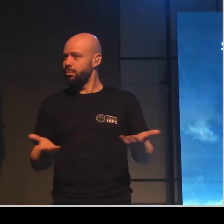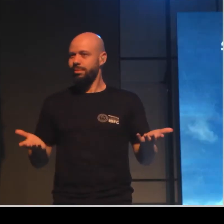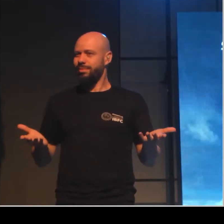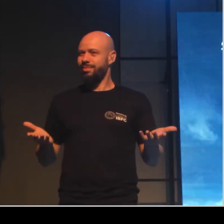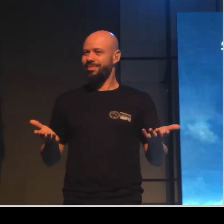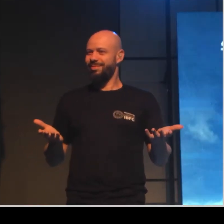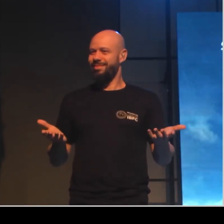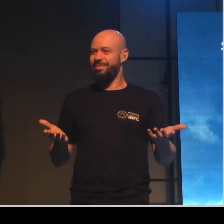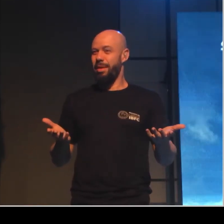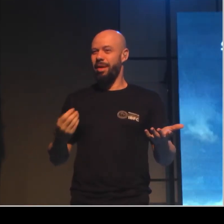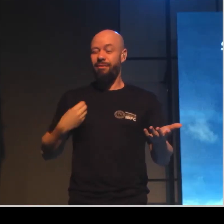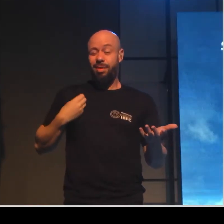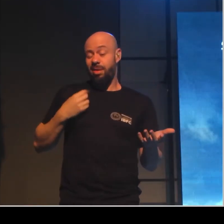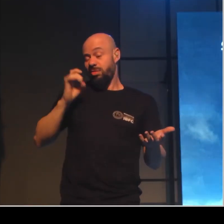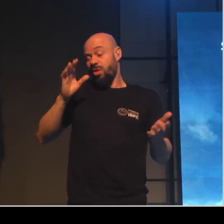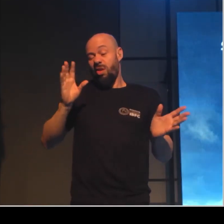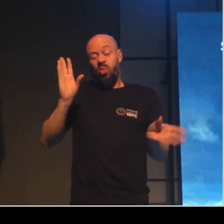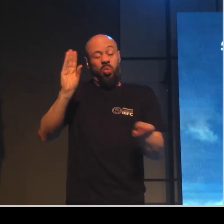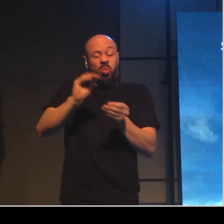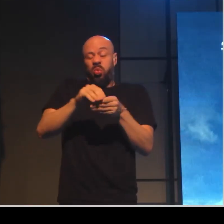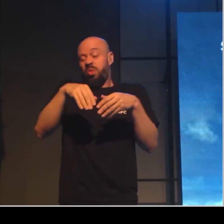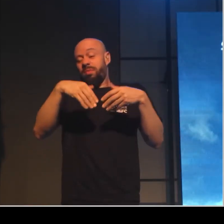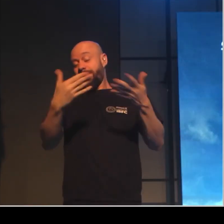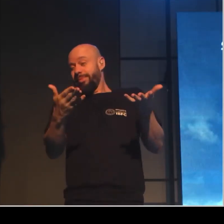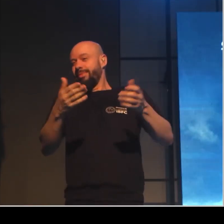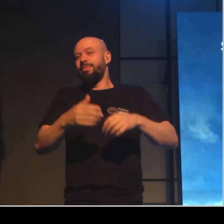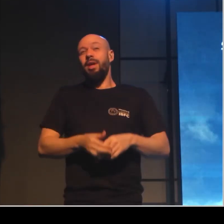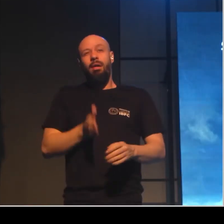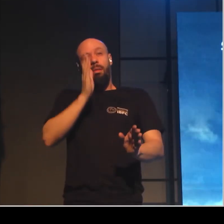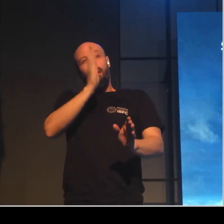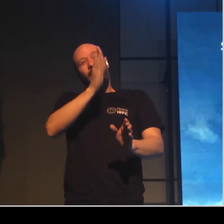A vida é isso mesmo, e vai, e vou, e tolo.